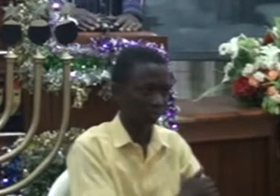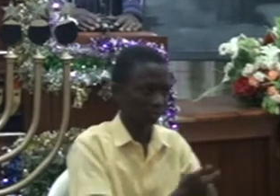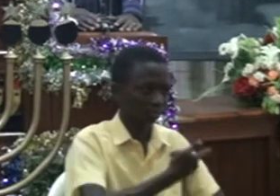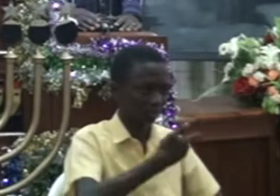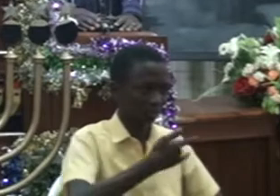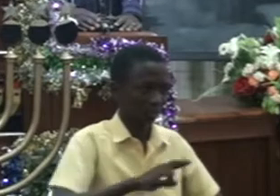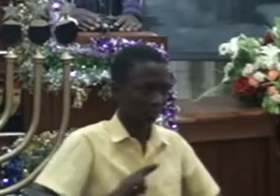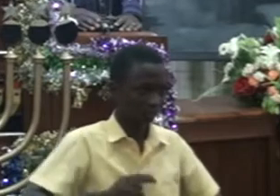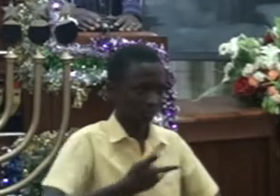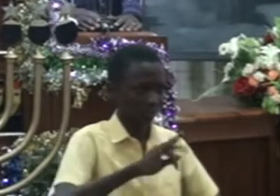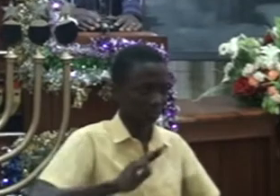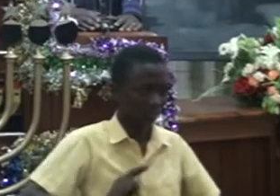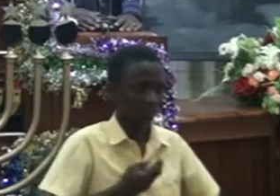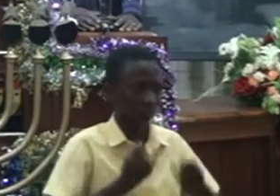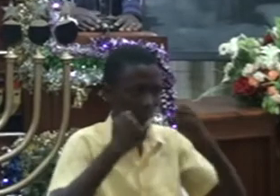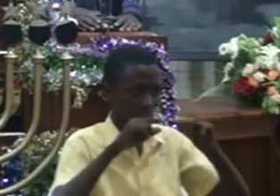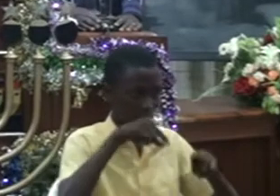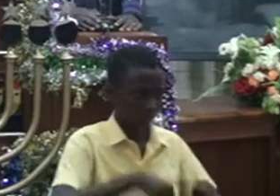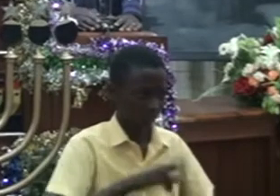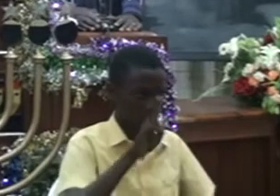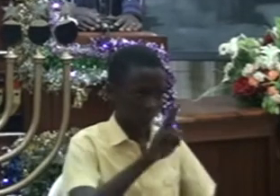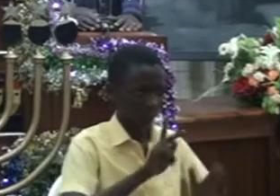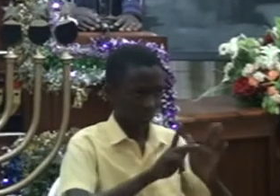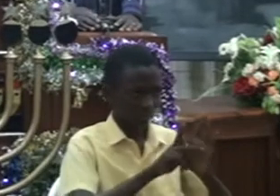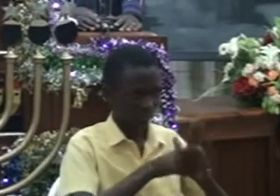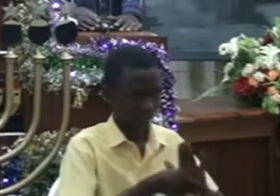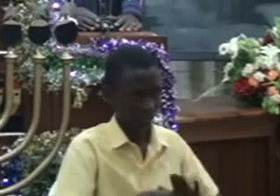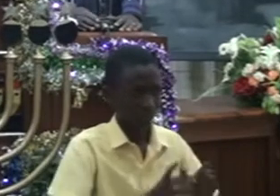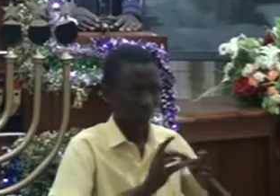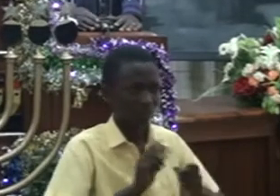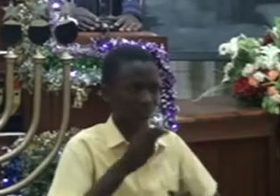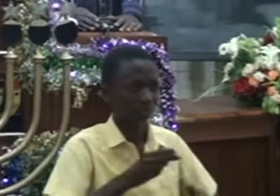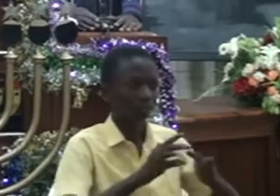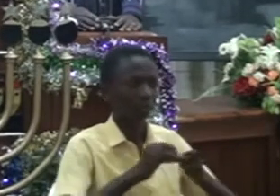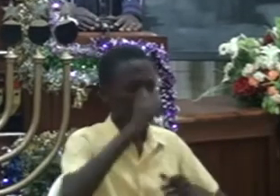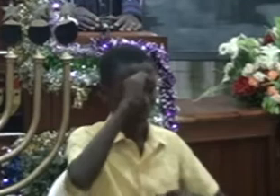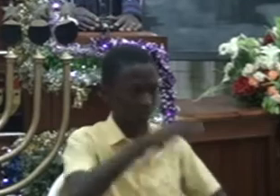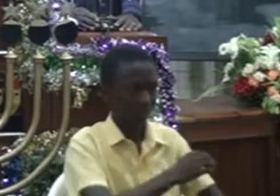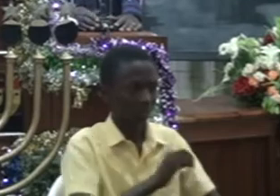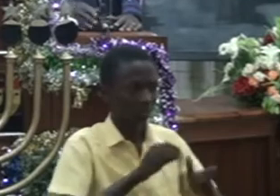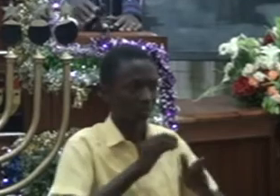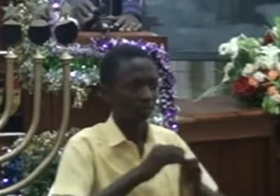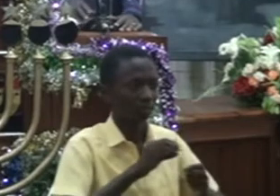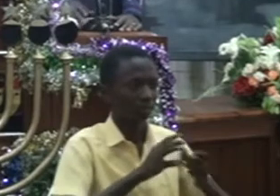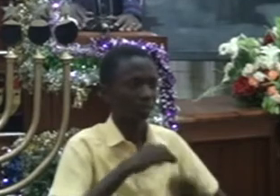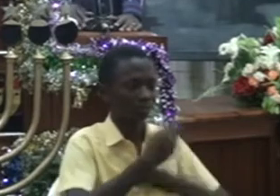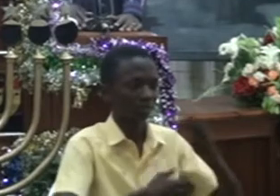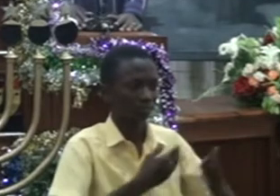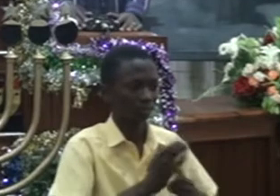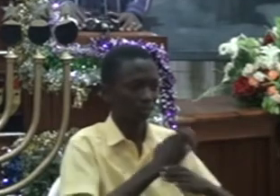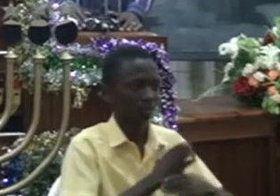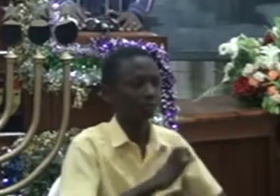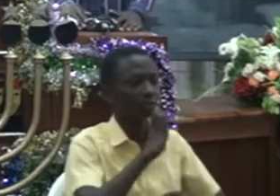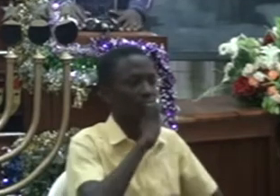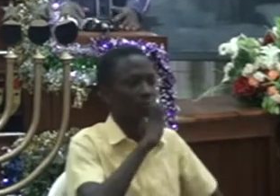il nous informe que les deux périodes de l'histoire de l'humanité ou de toute la création sur la première venue du